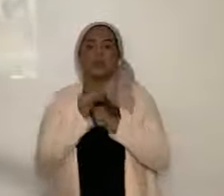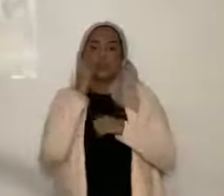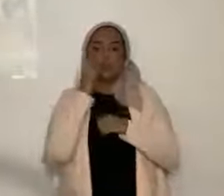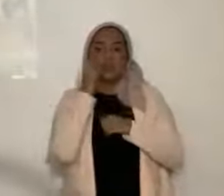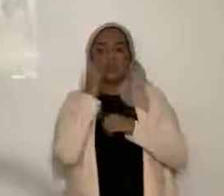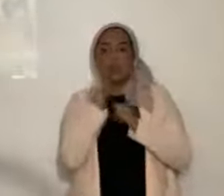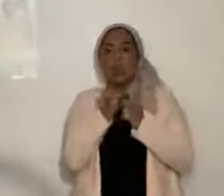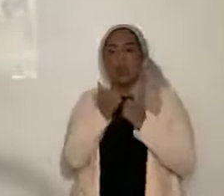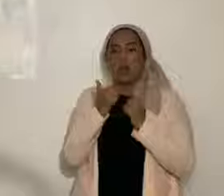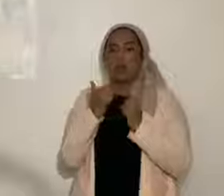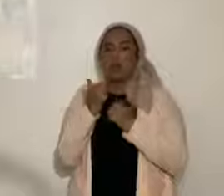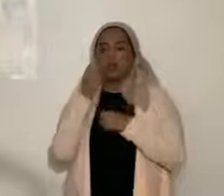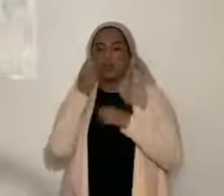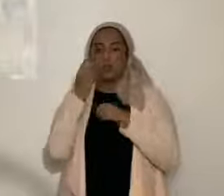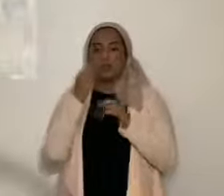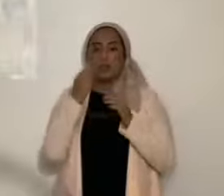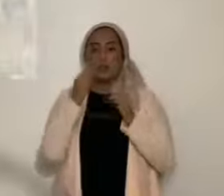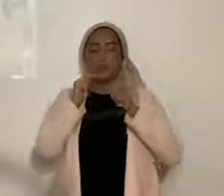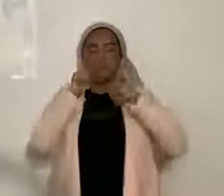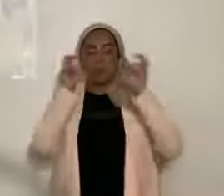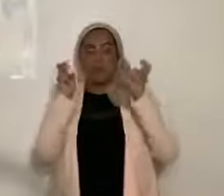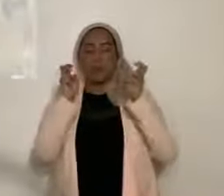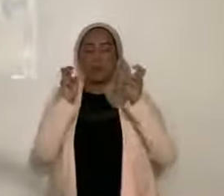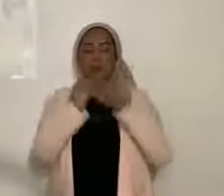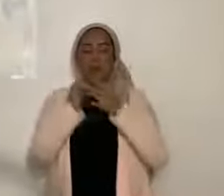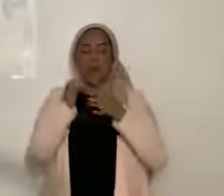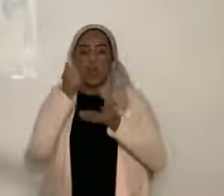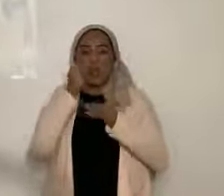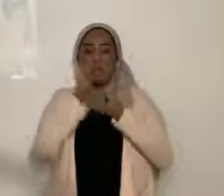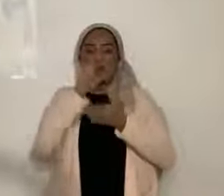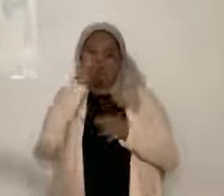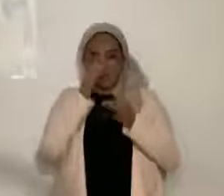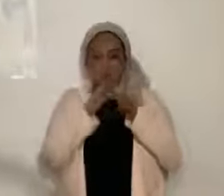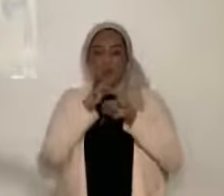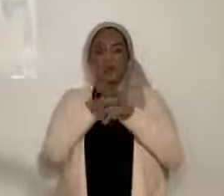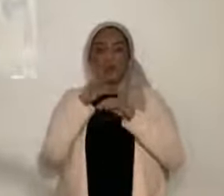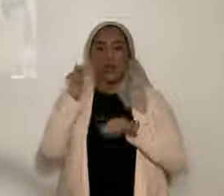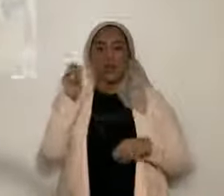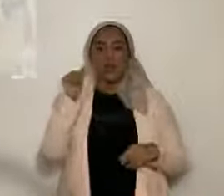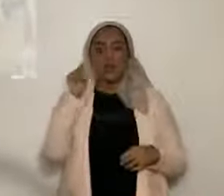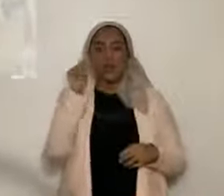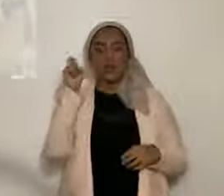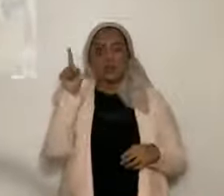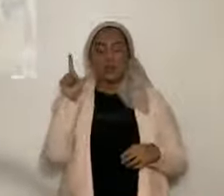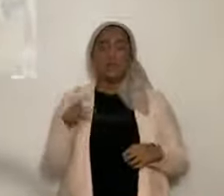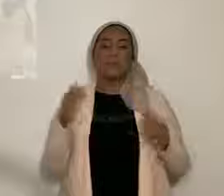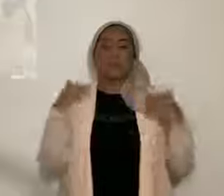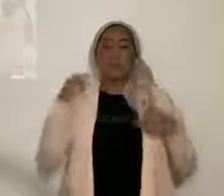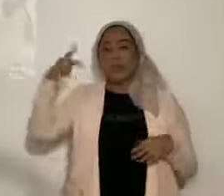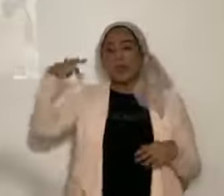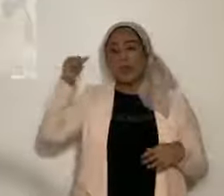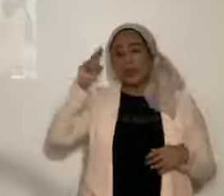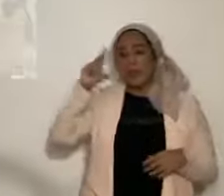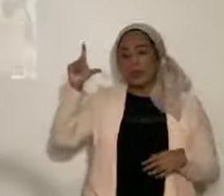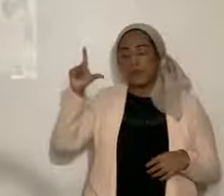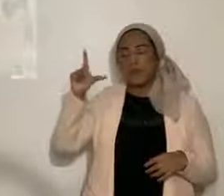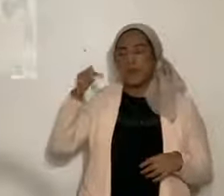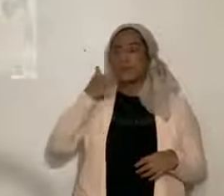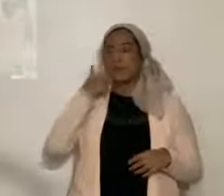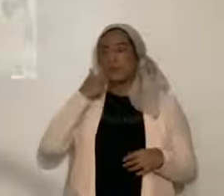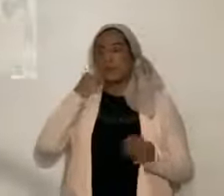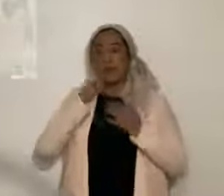cómo vas a notar citas que van a recalcar la fe en el Natsal. Miren, Pablo recalca